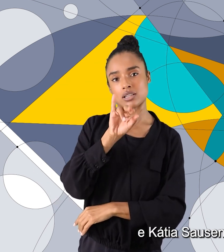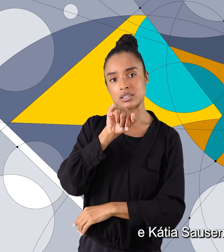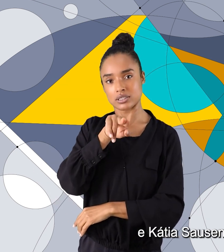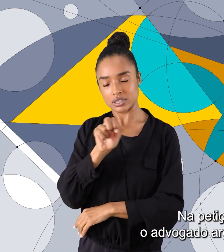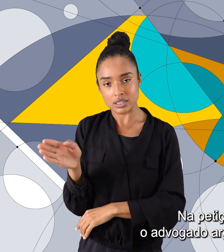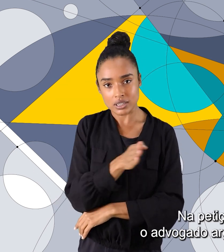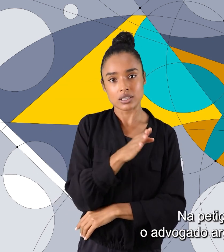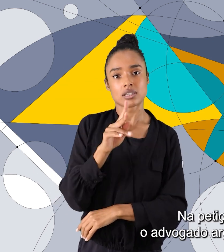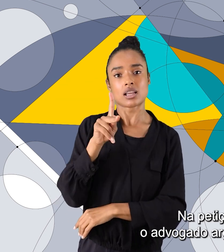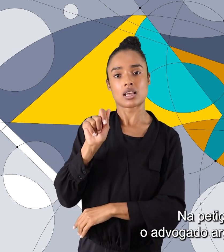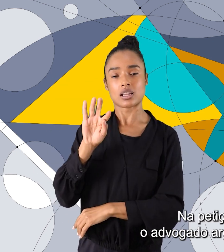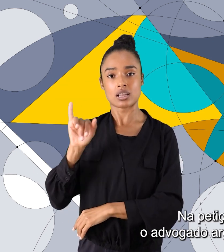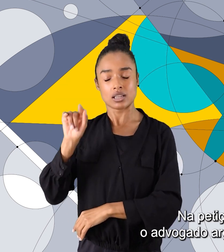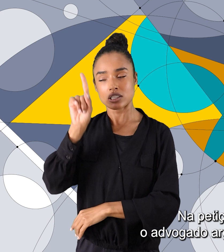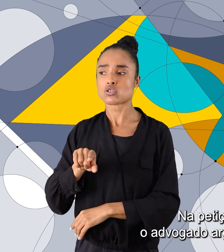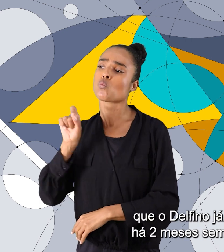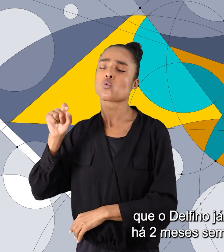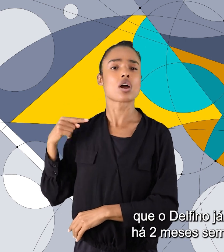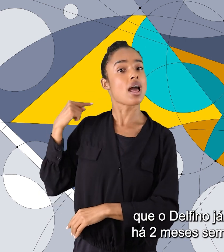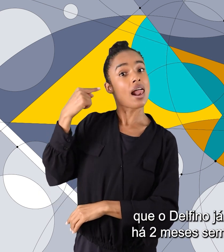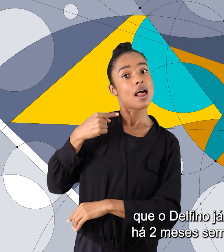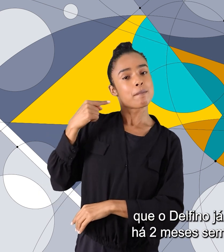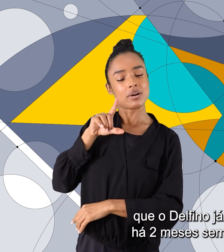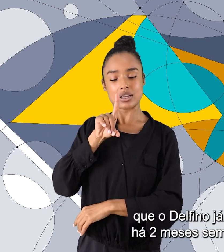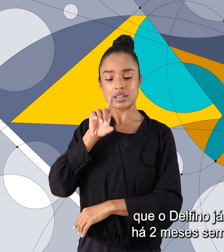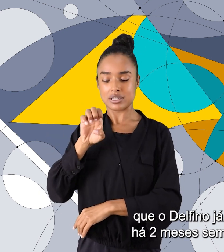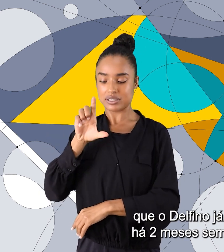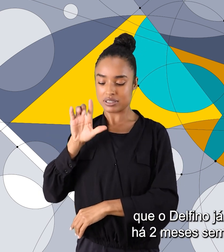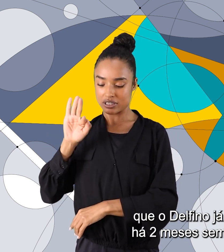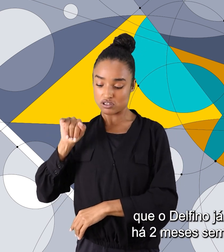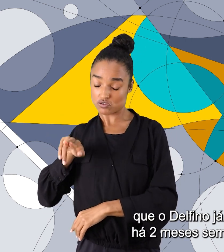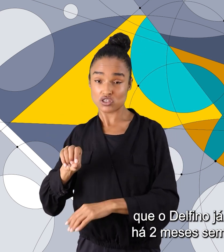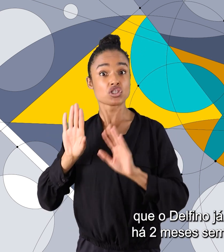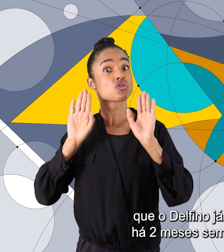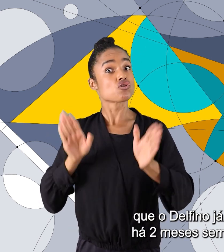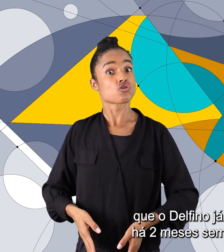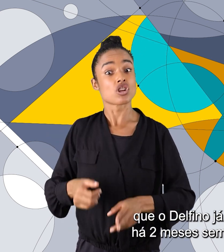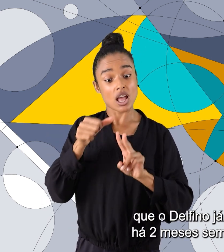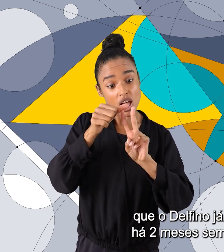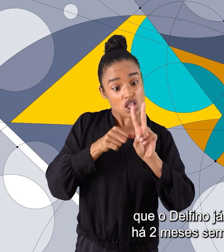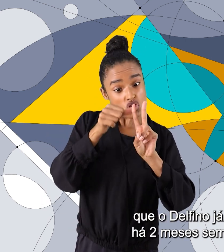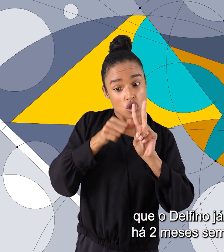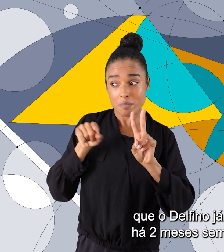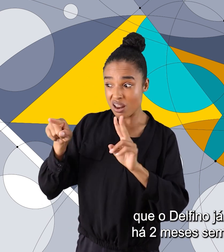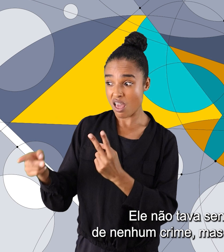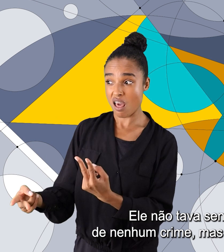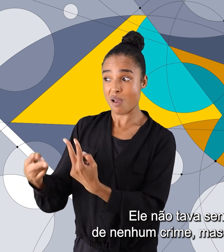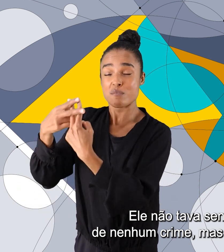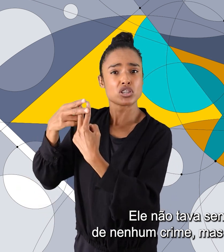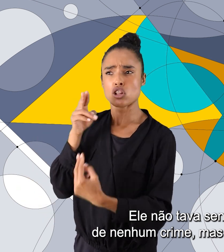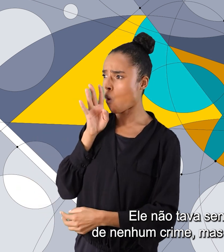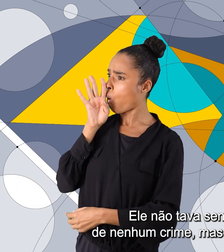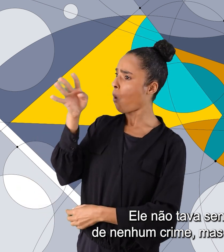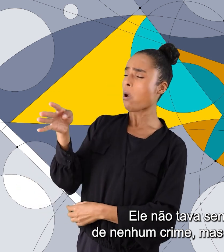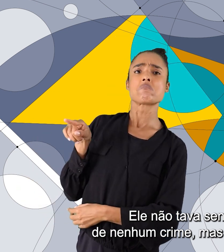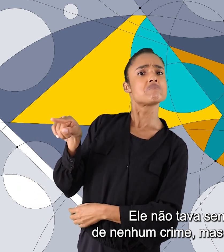Mota. Na petição, o advogado argumentou que o Delfino já estava preso há 2 meses sem acusação. Ele não estava